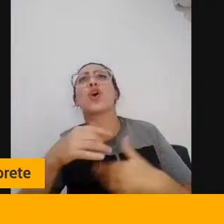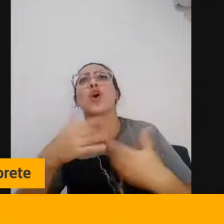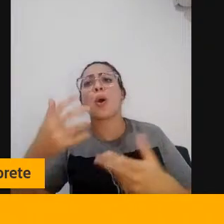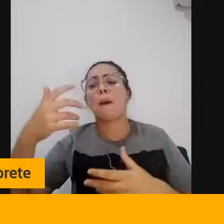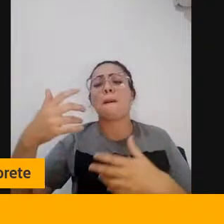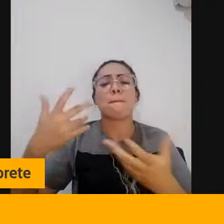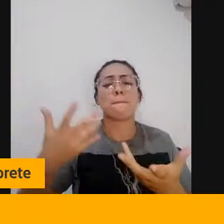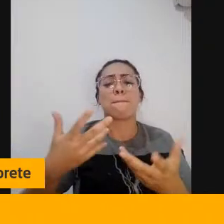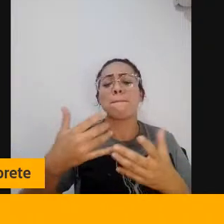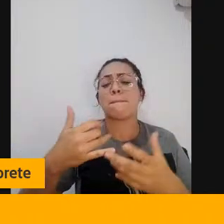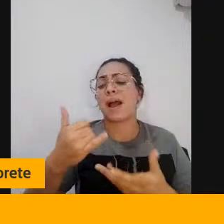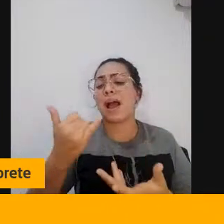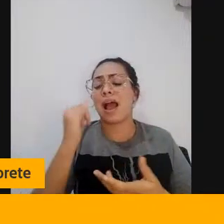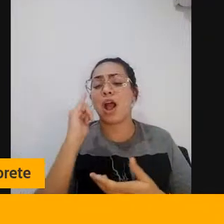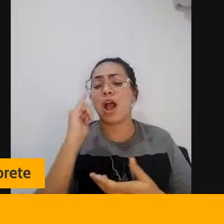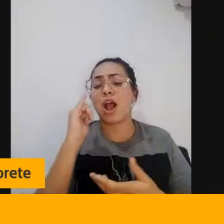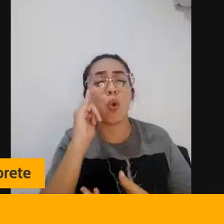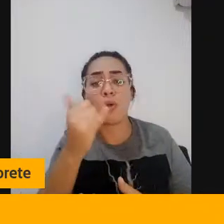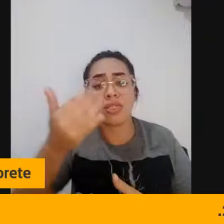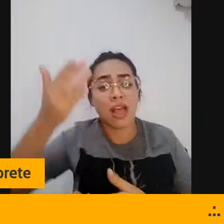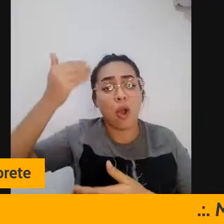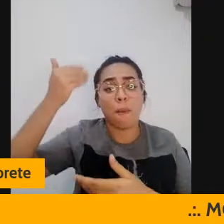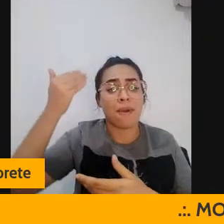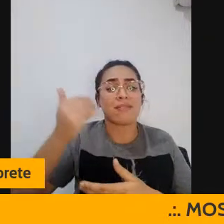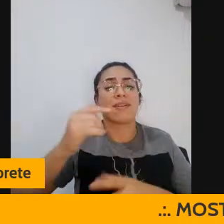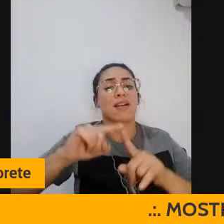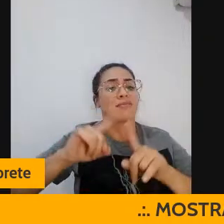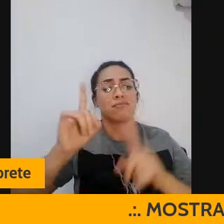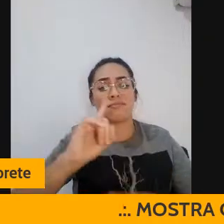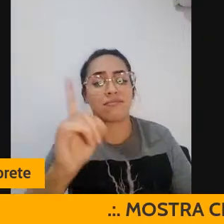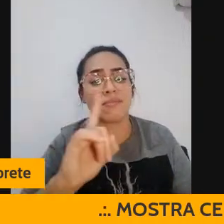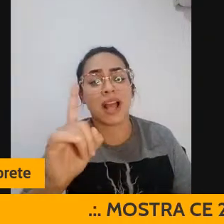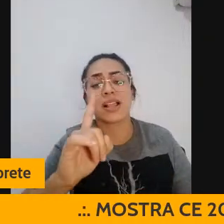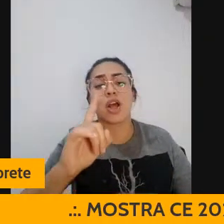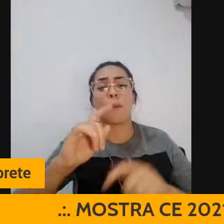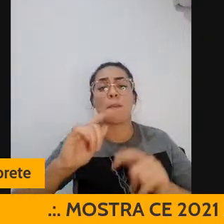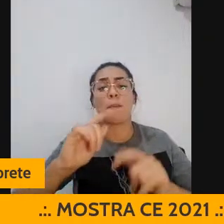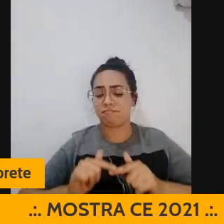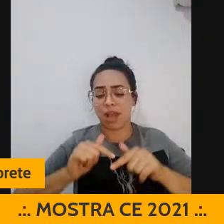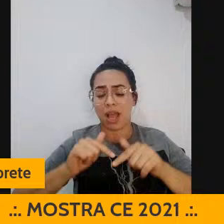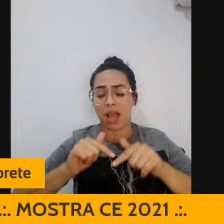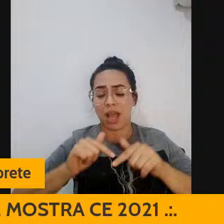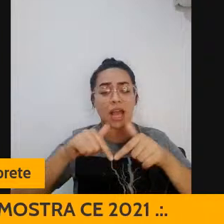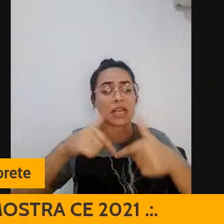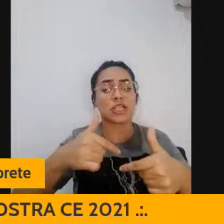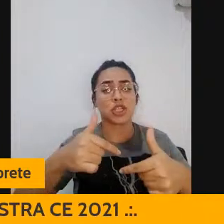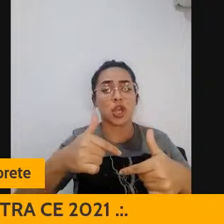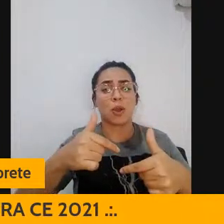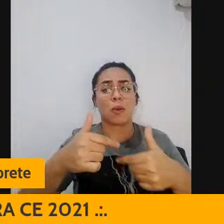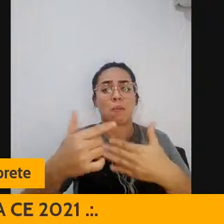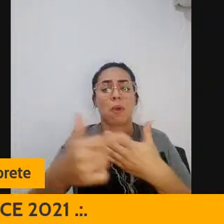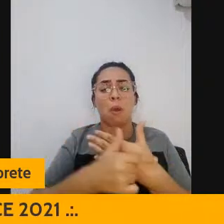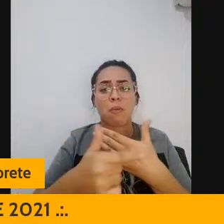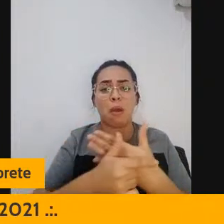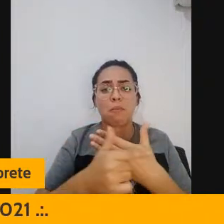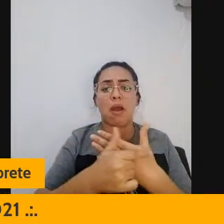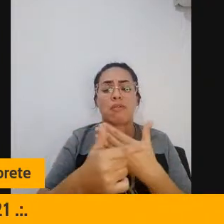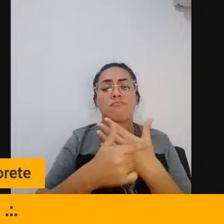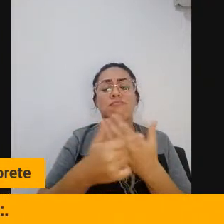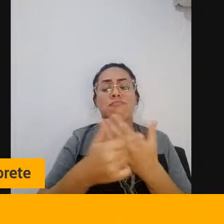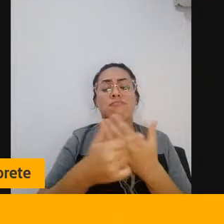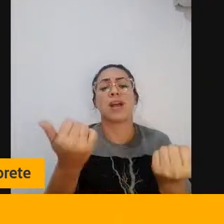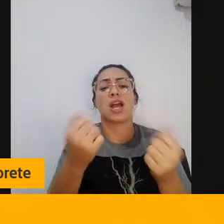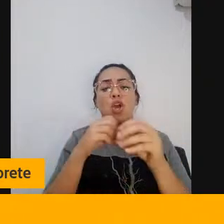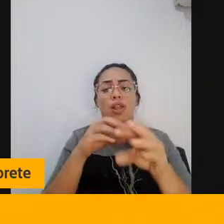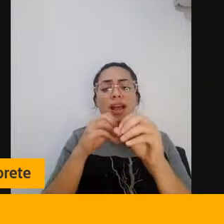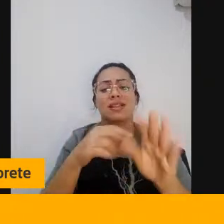memórias de um passado distante, mas para trazer, né, a própria história viva da educação, do